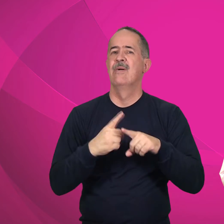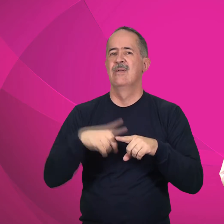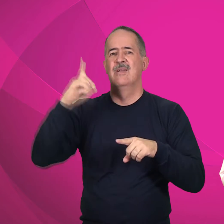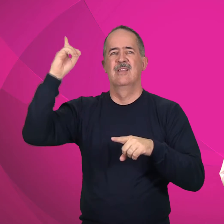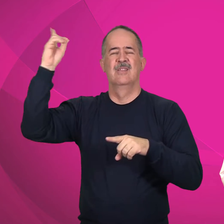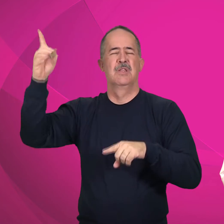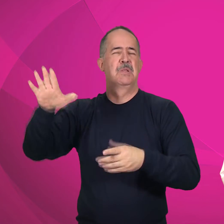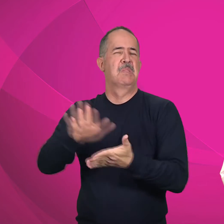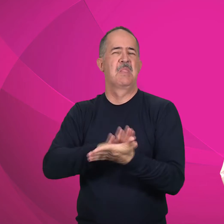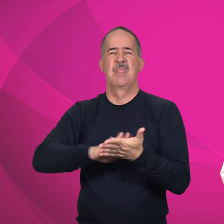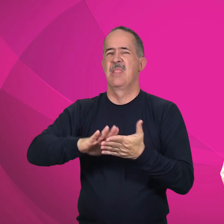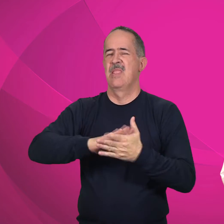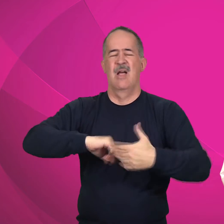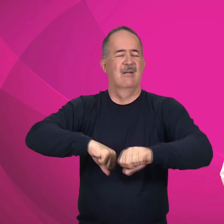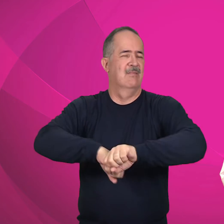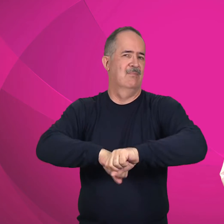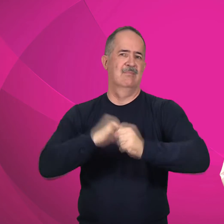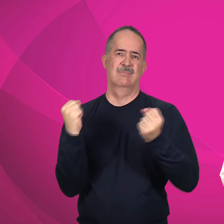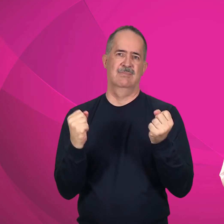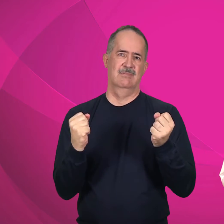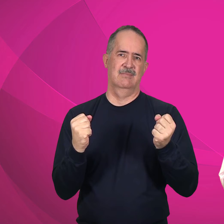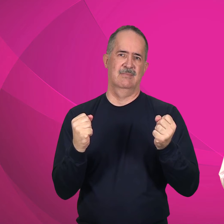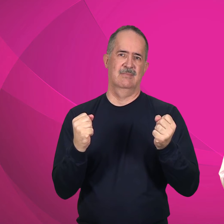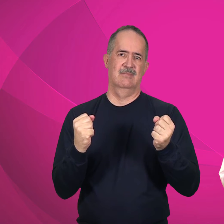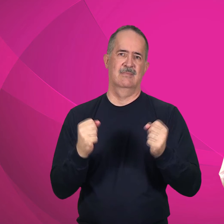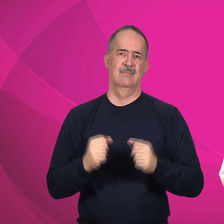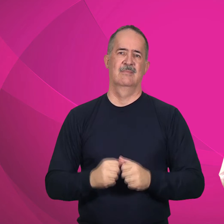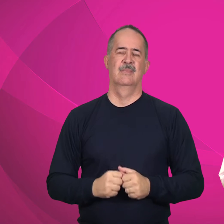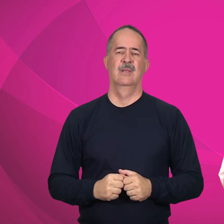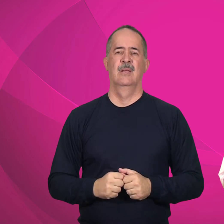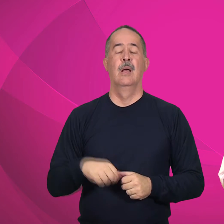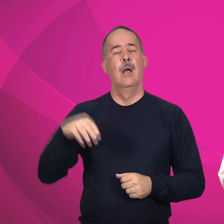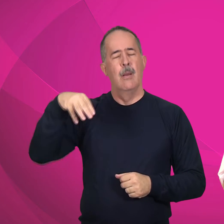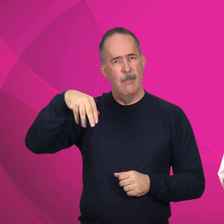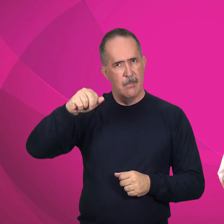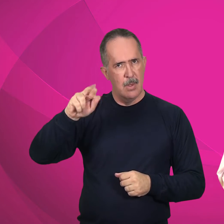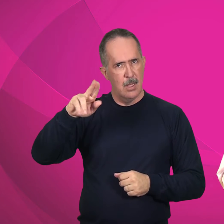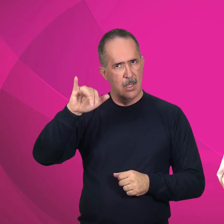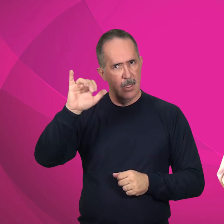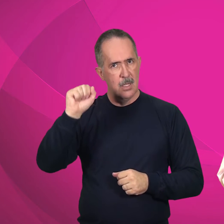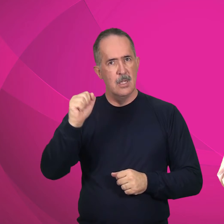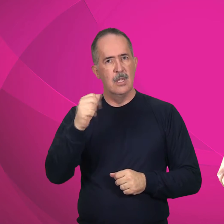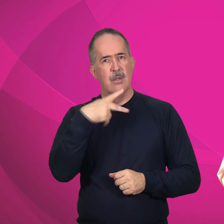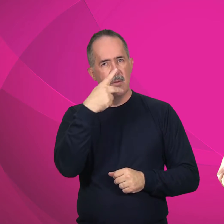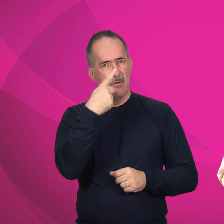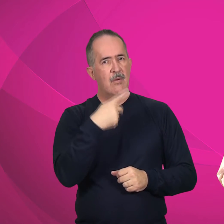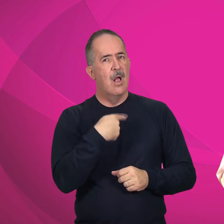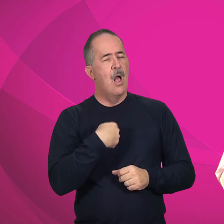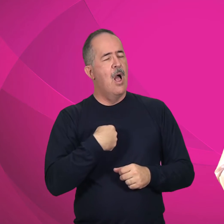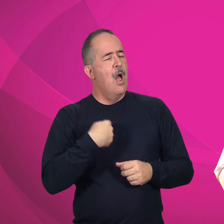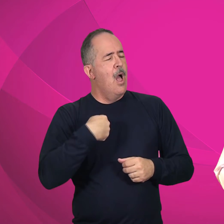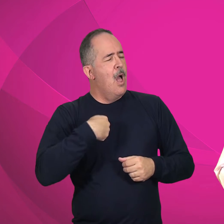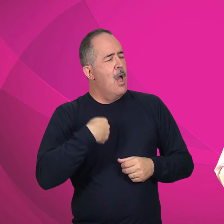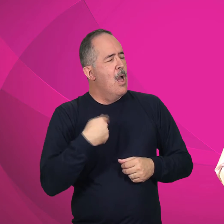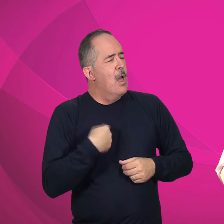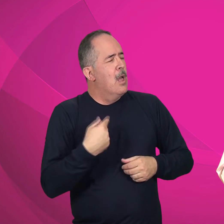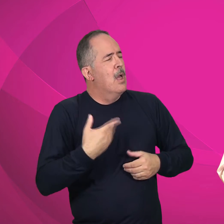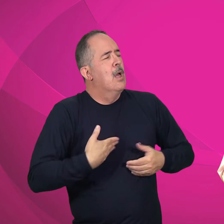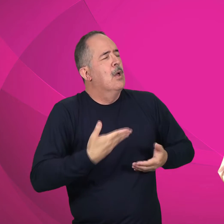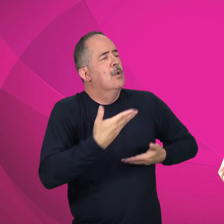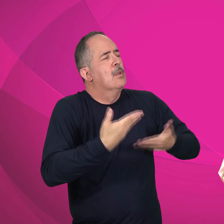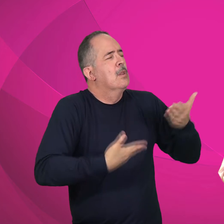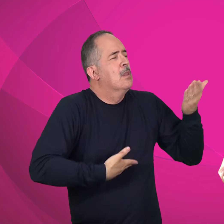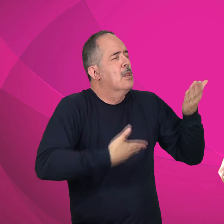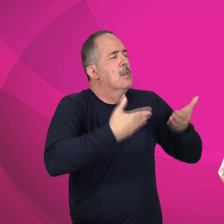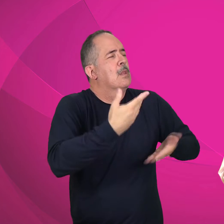porque para deus nada é impossível maria então disse eis